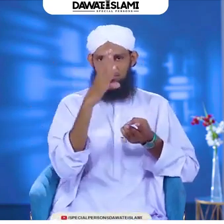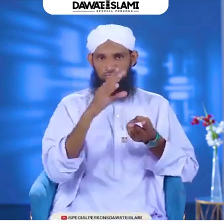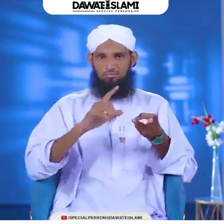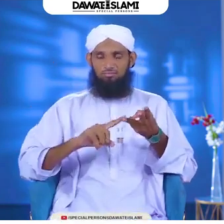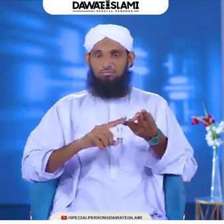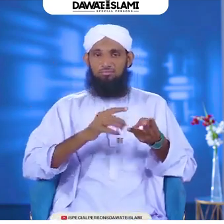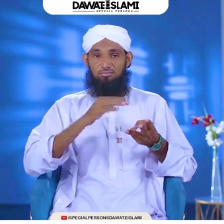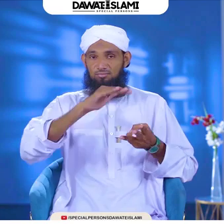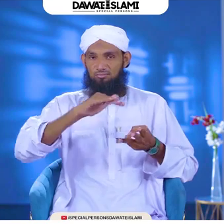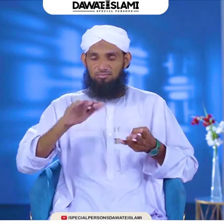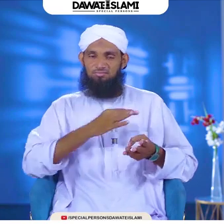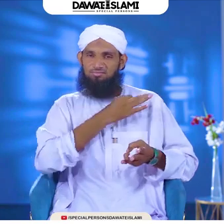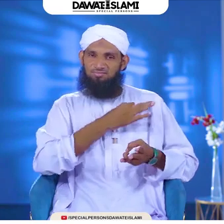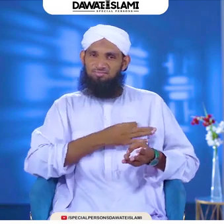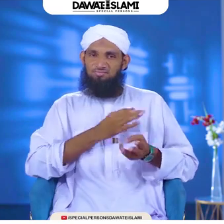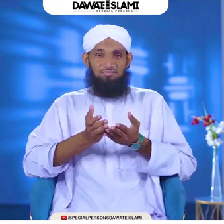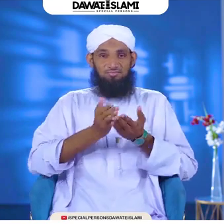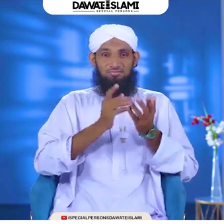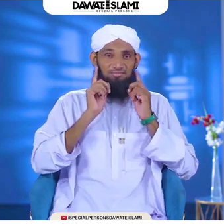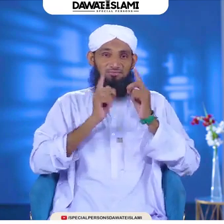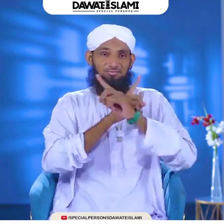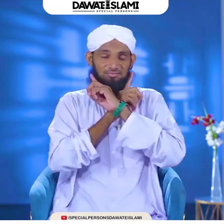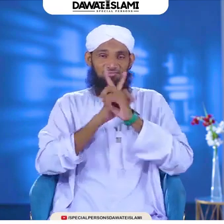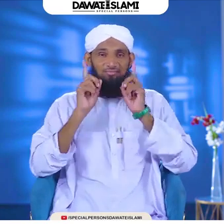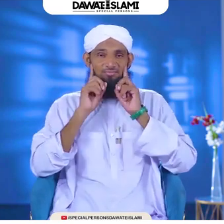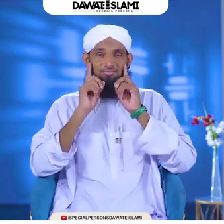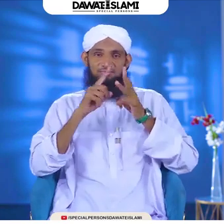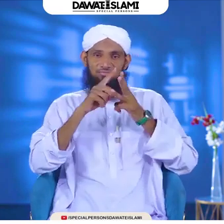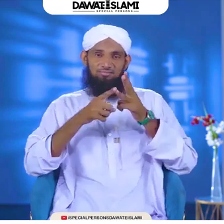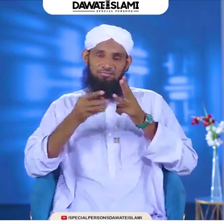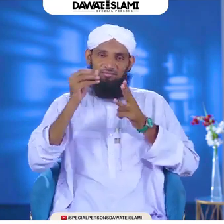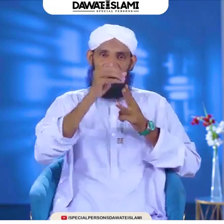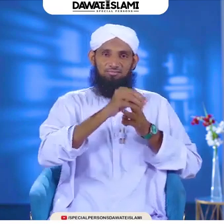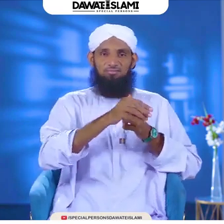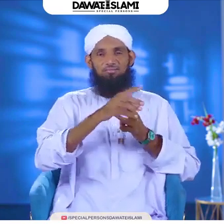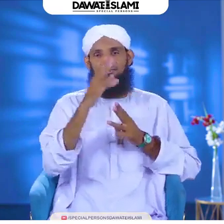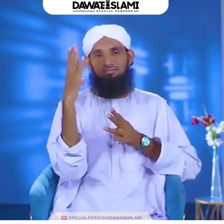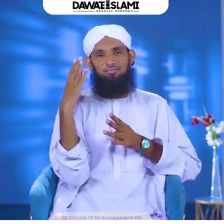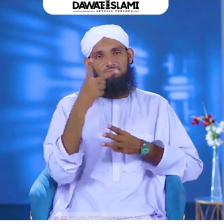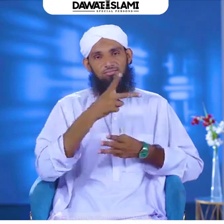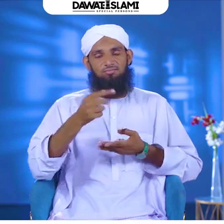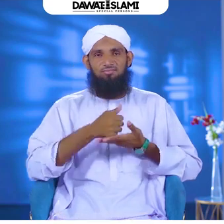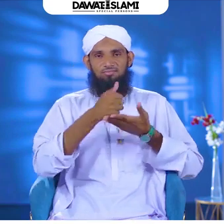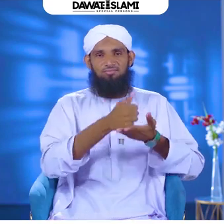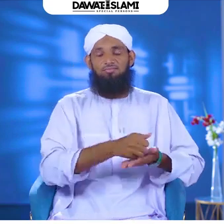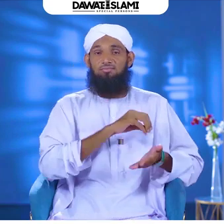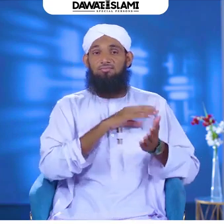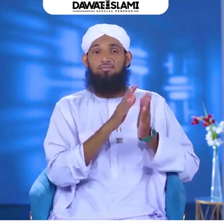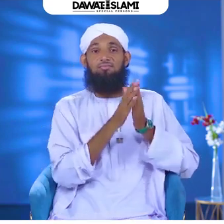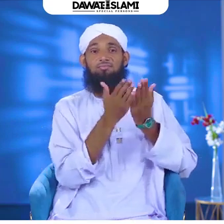یا وہ نیک اولاد چھوڑتا ہے جو اس کے لیے استغفار کرتی رہتی ہے، تو ان کا ثواب اس کو پہنچتا رہتا ہے. تو نامہ اعمال اس